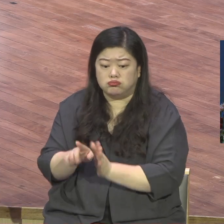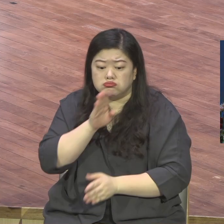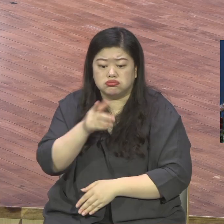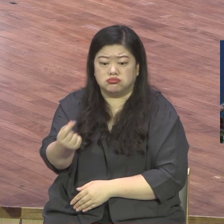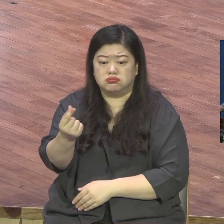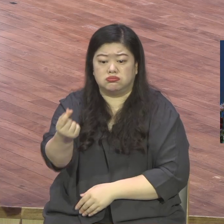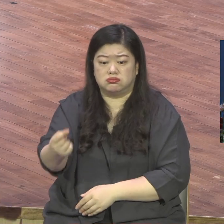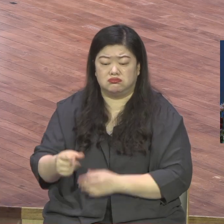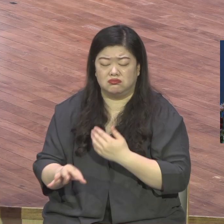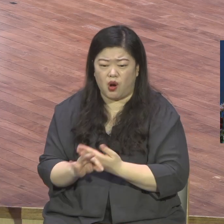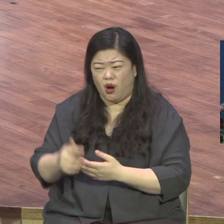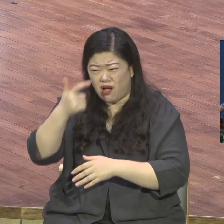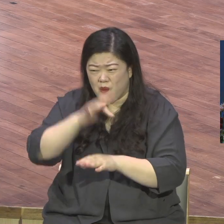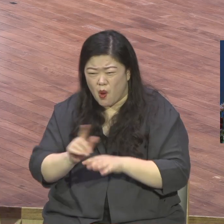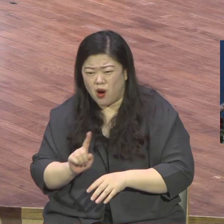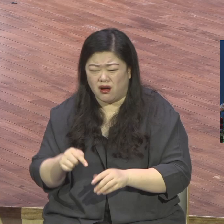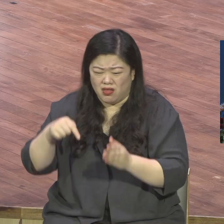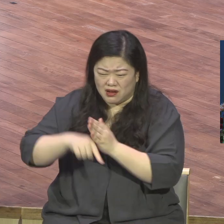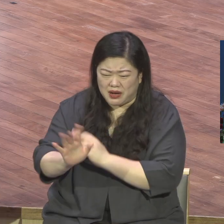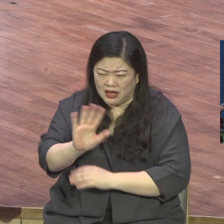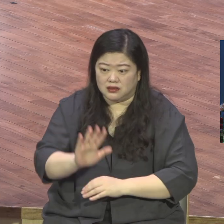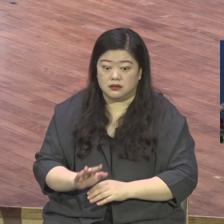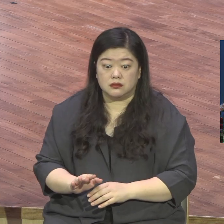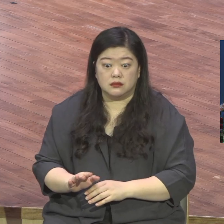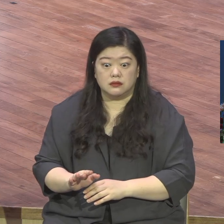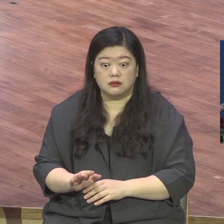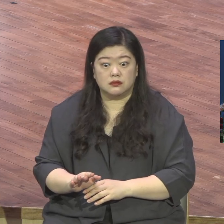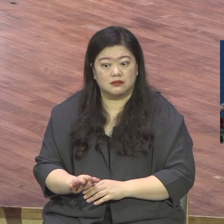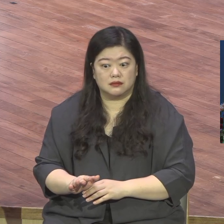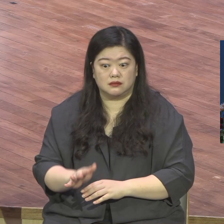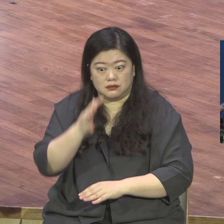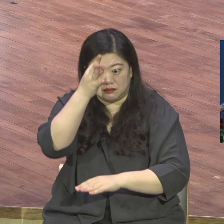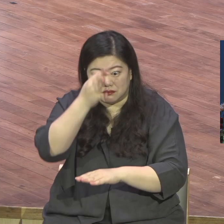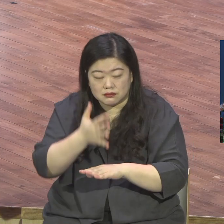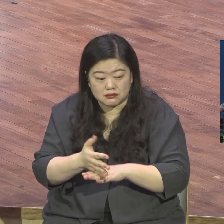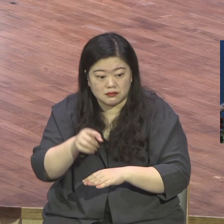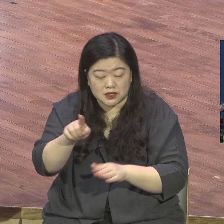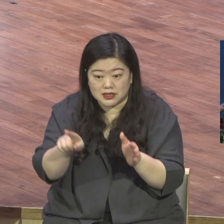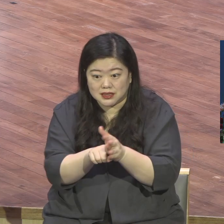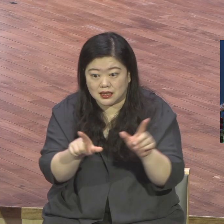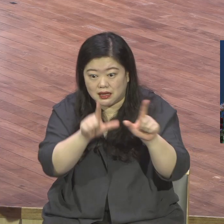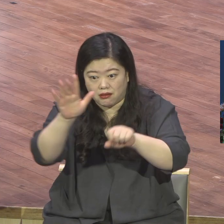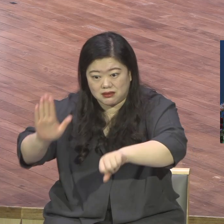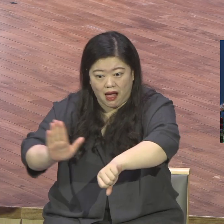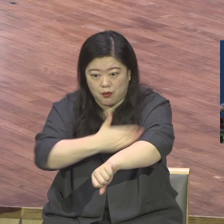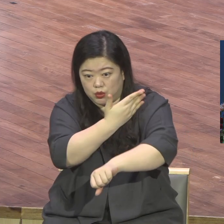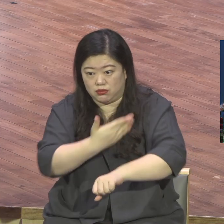필요 있어? 아니에요. 그 완전히 틀린 신앙이에요. 틀린 말이에요. 그거.